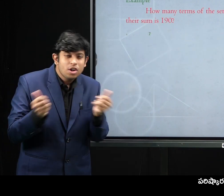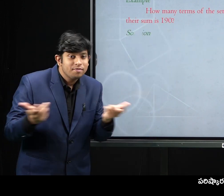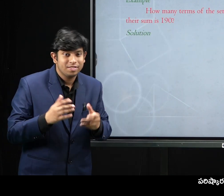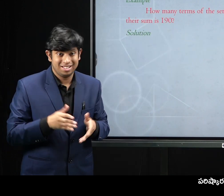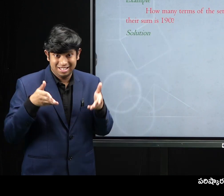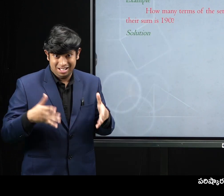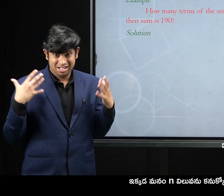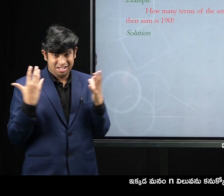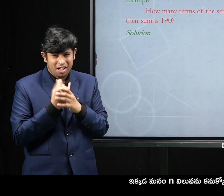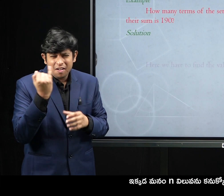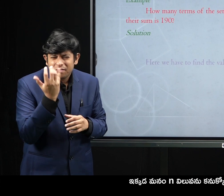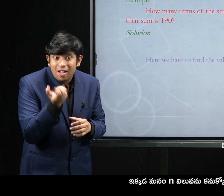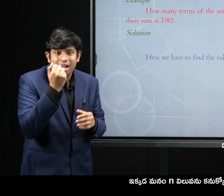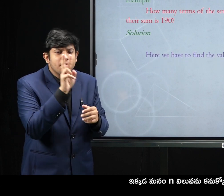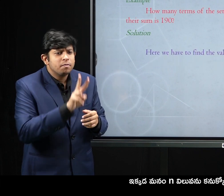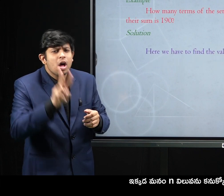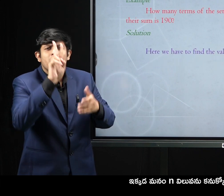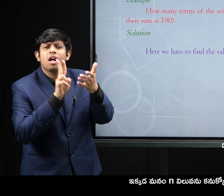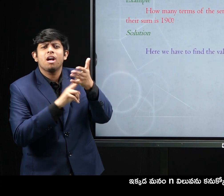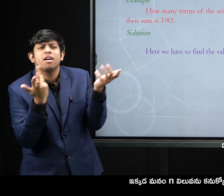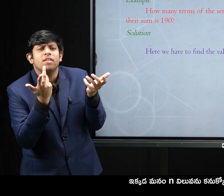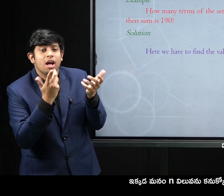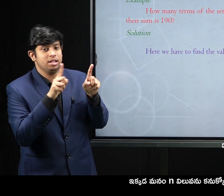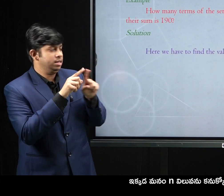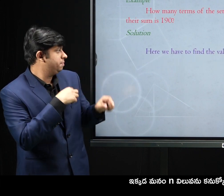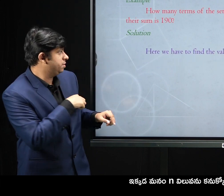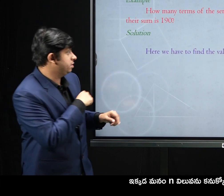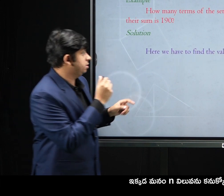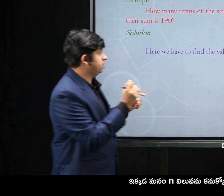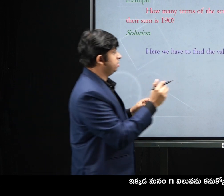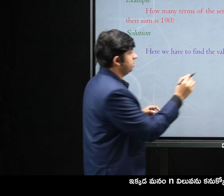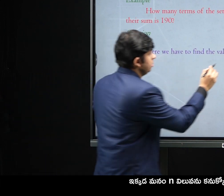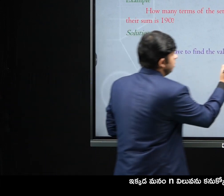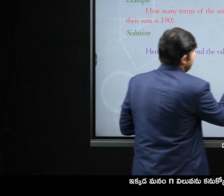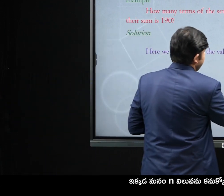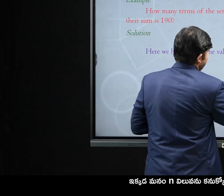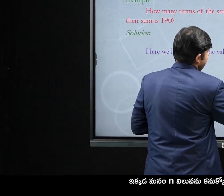పరిష్కారం. ఇక్కడ మనం n విలువను కనుక్కోవాలి, అంటే Sn ఈజ్ ఈక్వల్ టు 190.